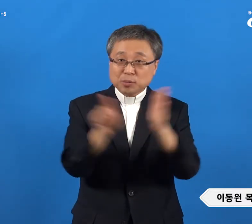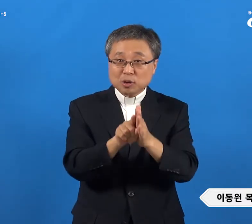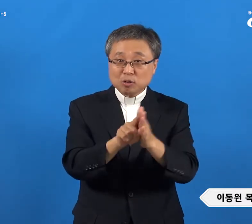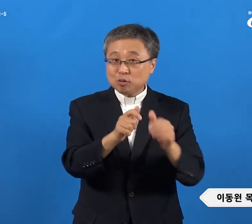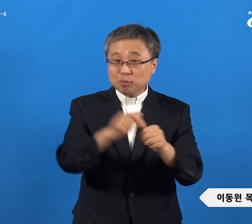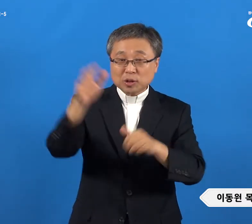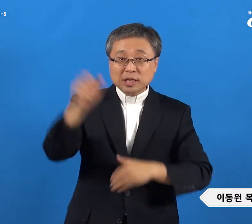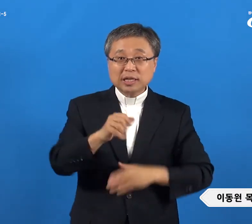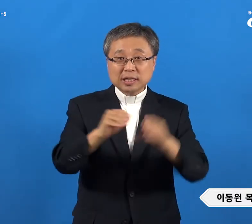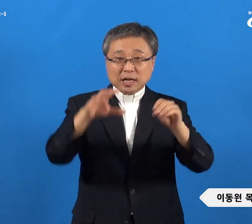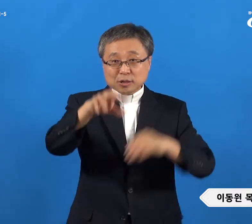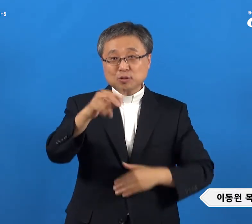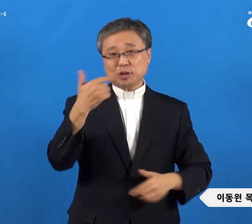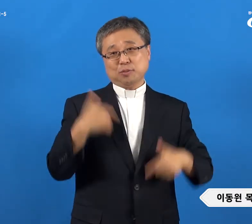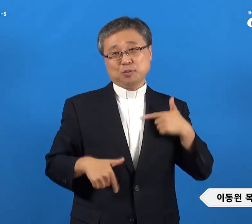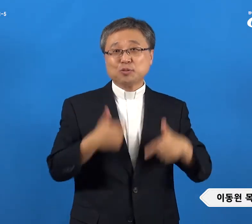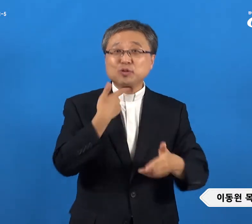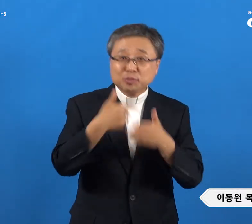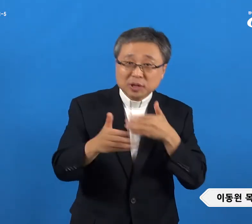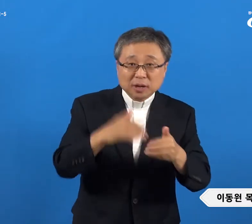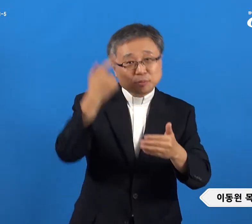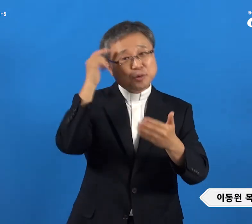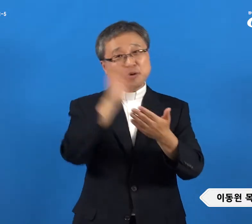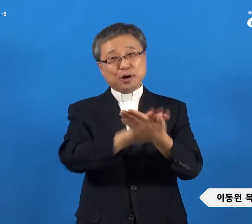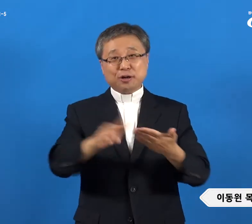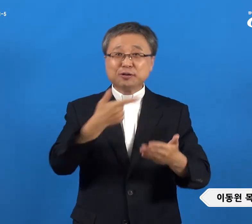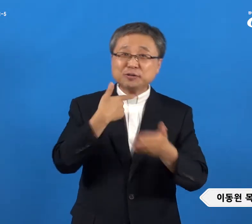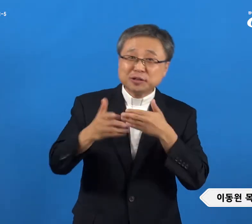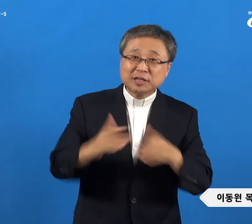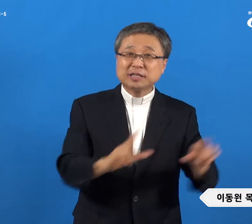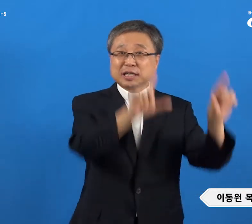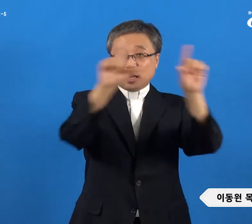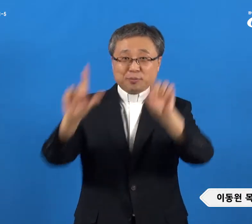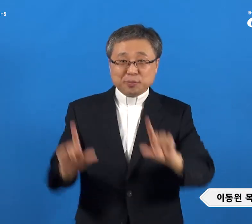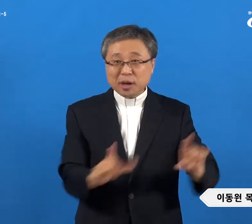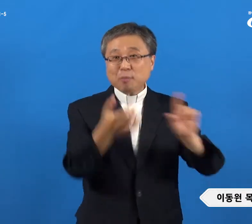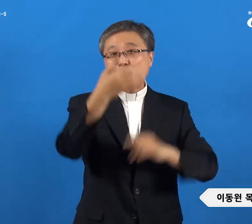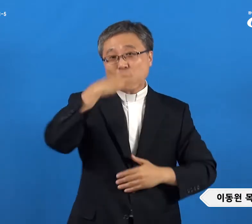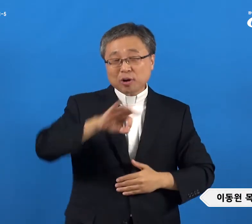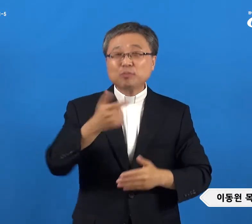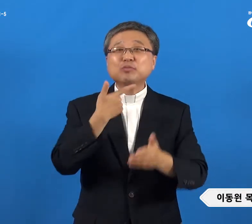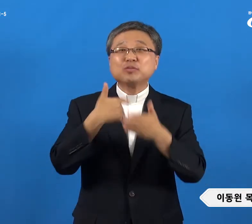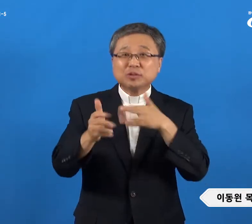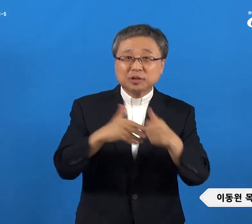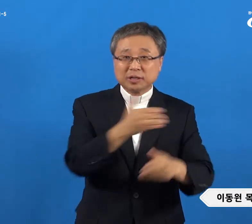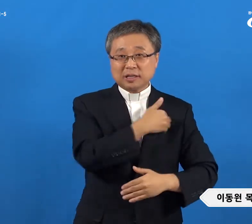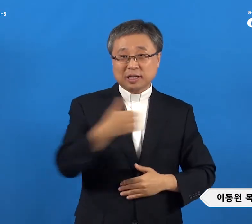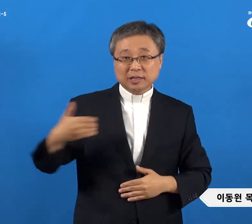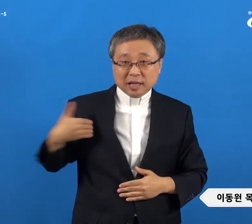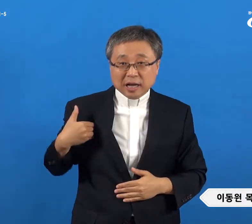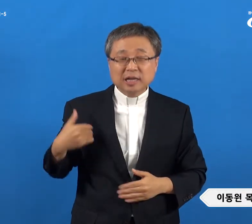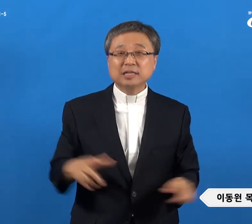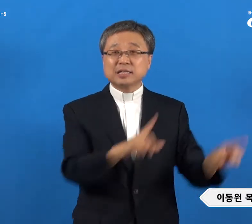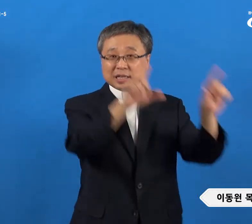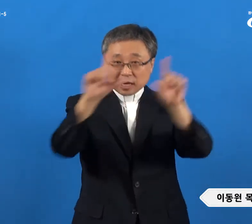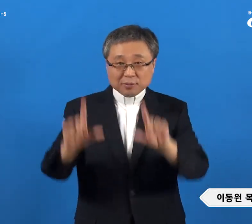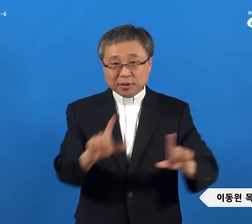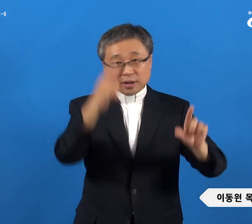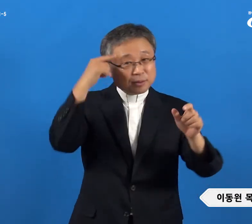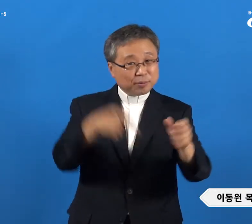땅에서도 기쁨을 누립니다. 평화를 누립니다. 삶의 보람을 누립니다. 당당한 삶의 의미 안에서 날마다를